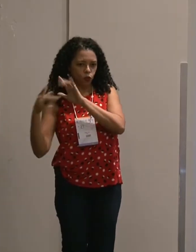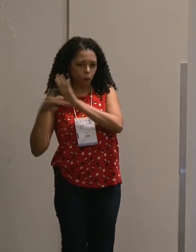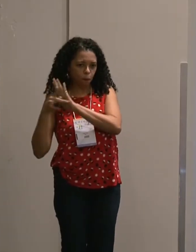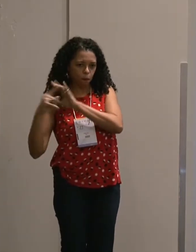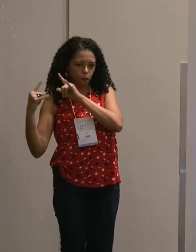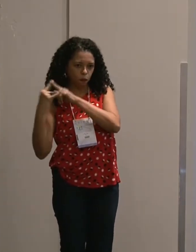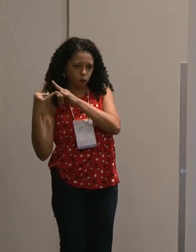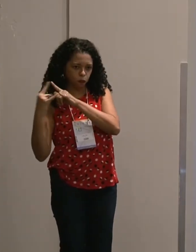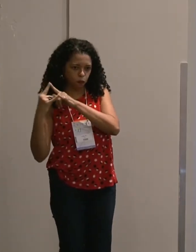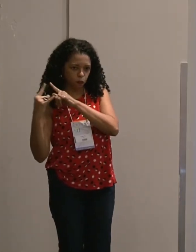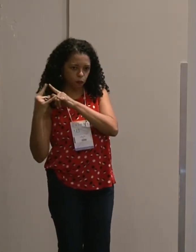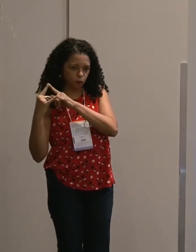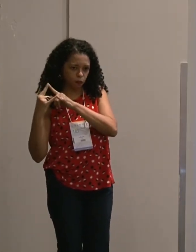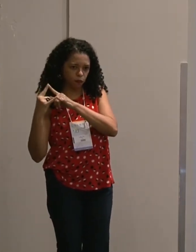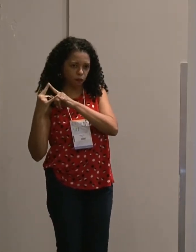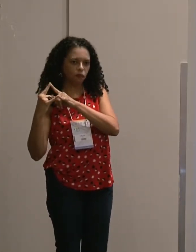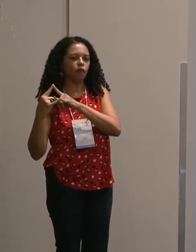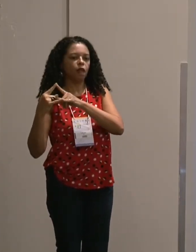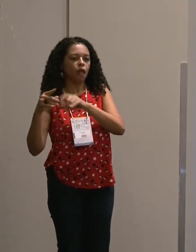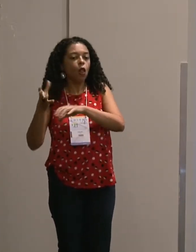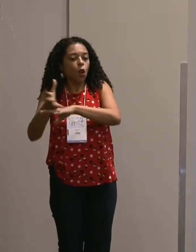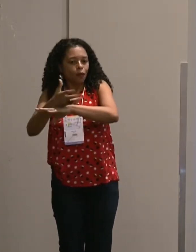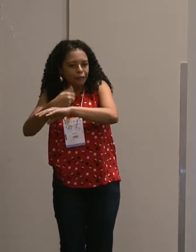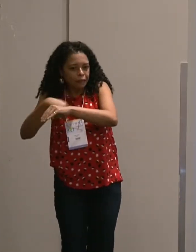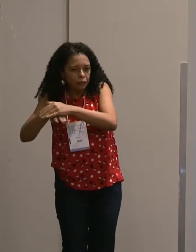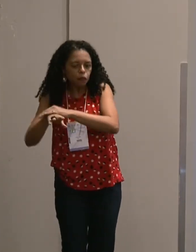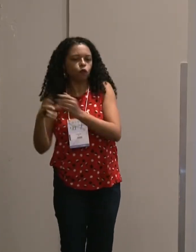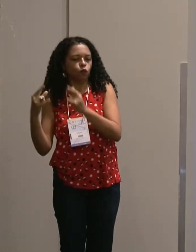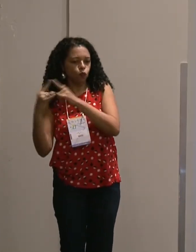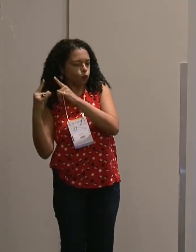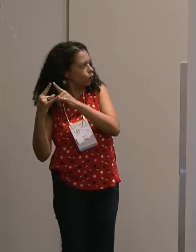essa pesquisa documental, no acervo do INES,